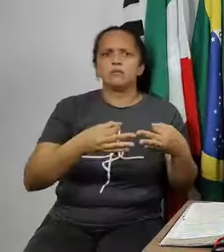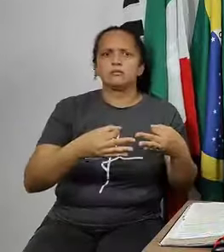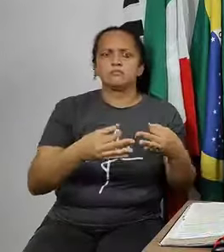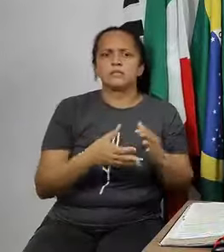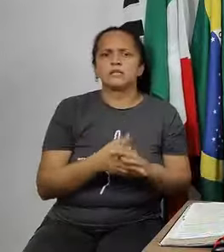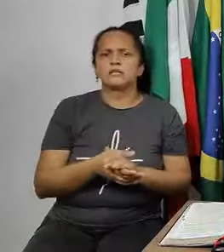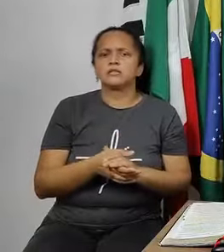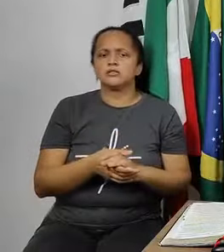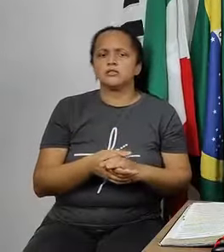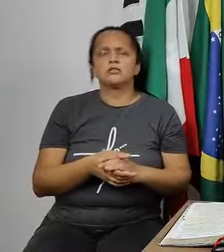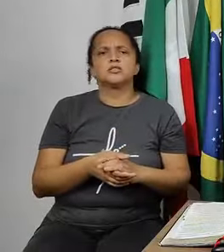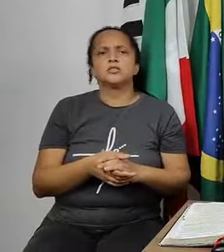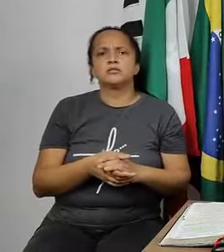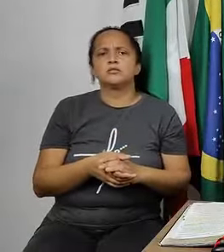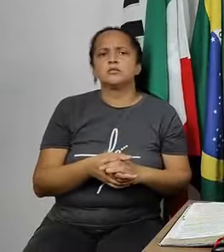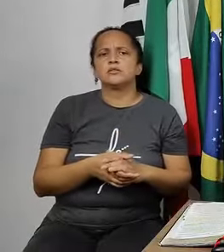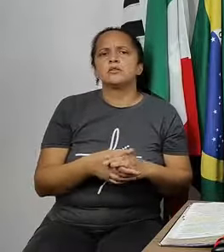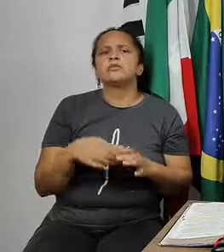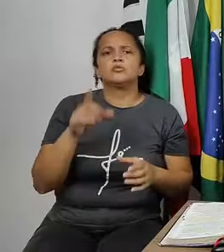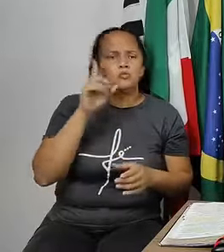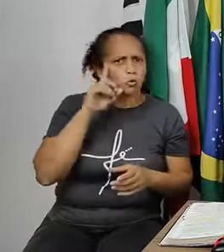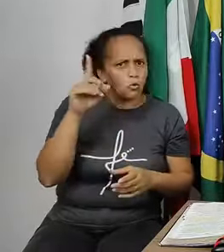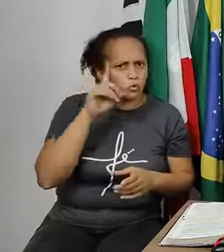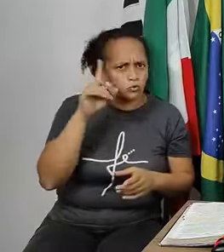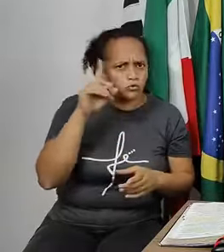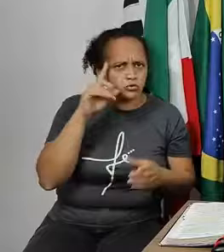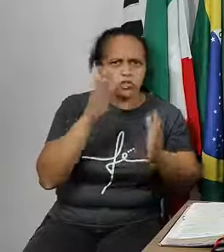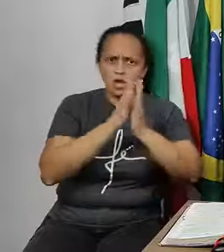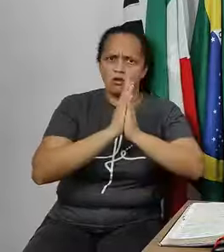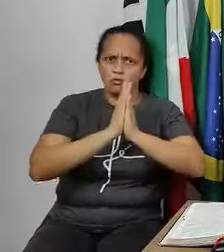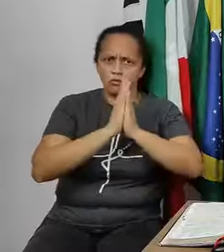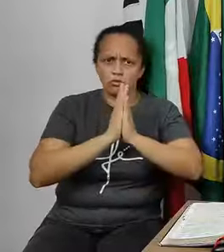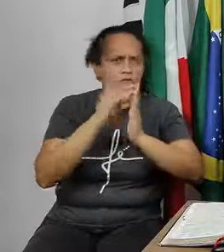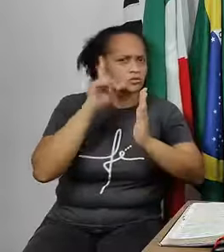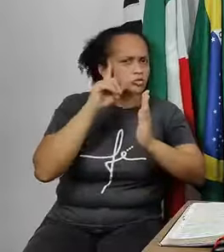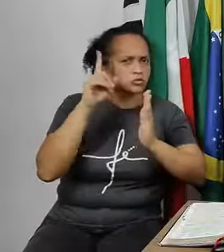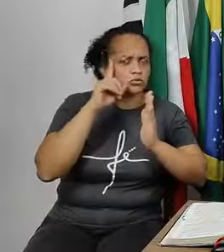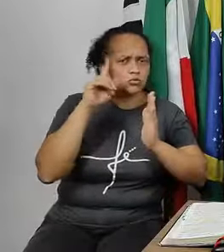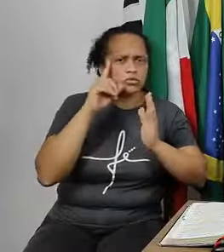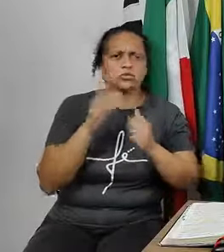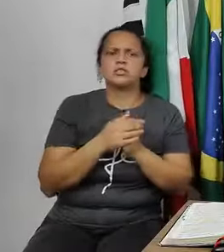diligente, nós estamos todos os dias cavando,